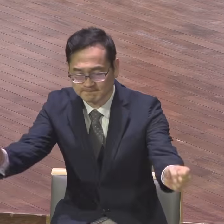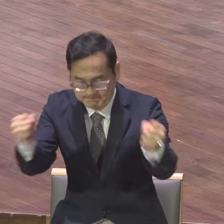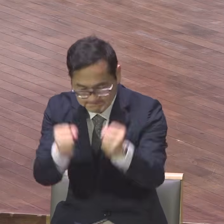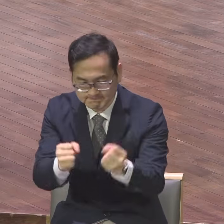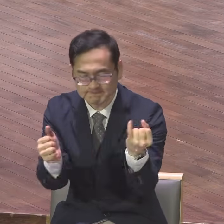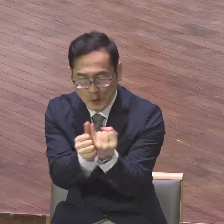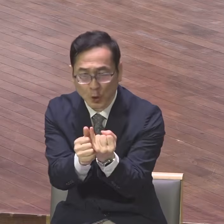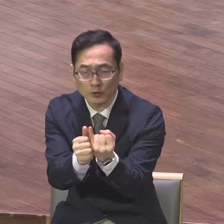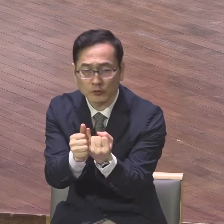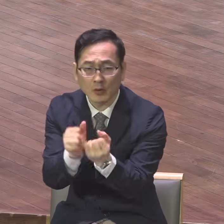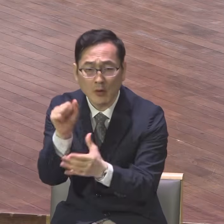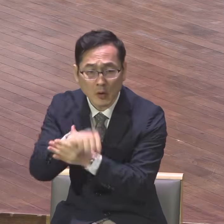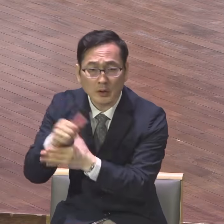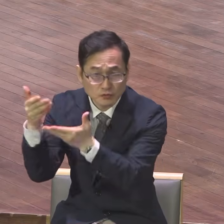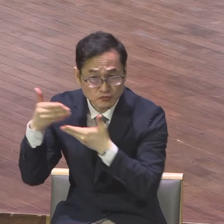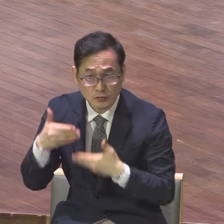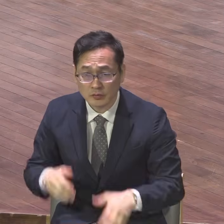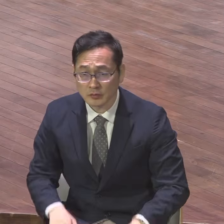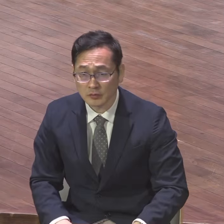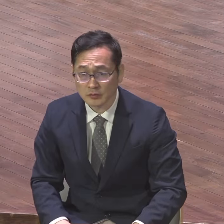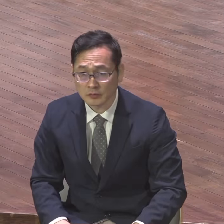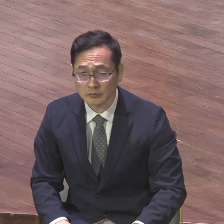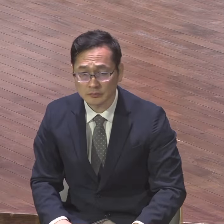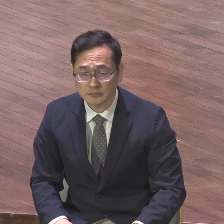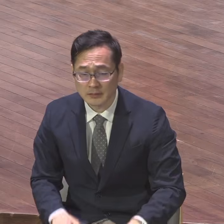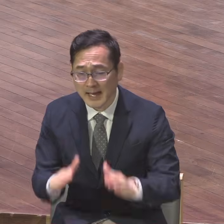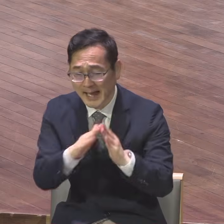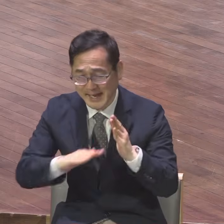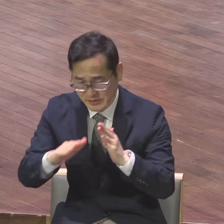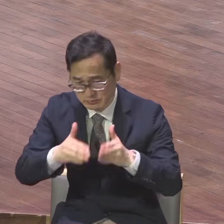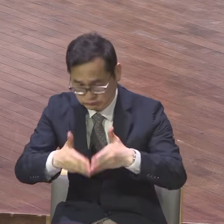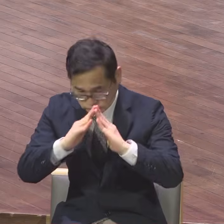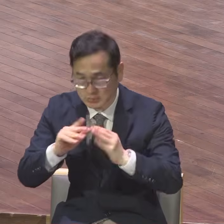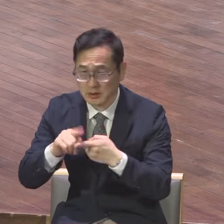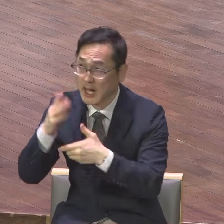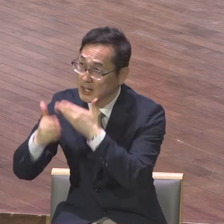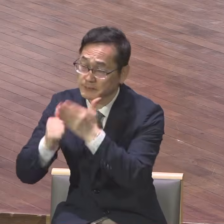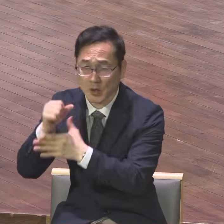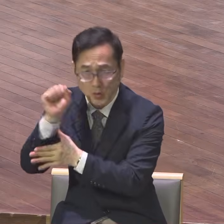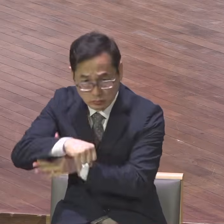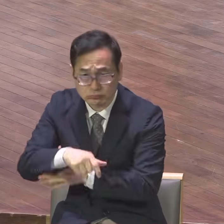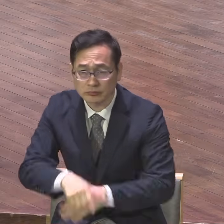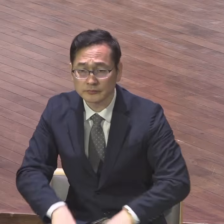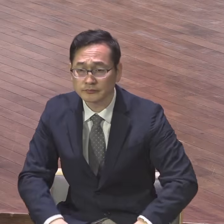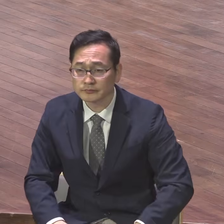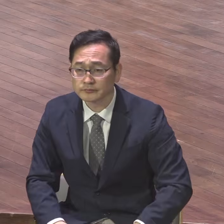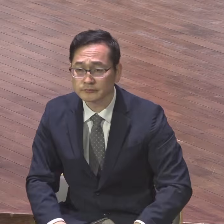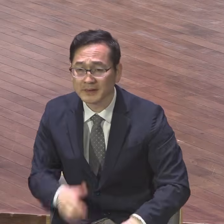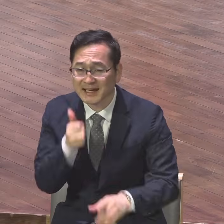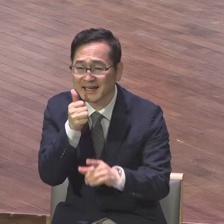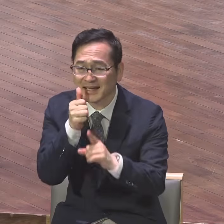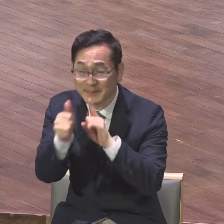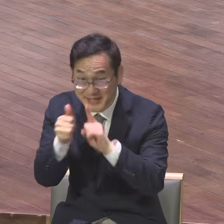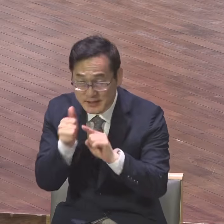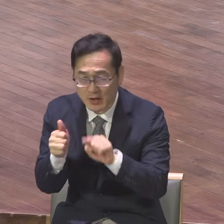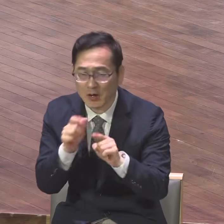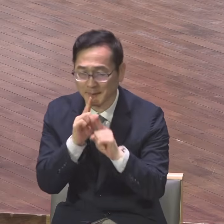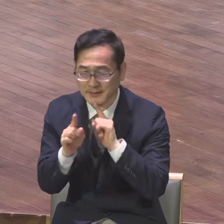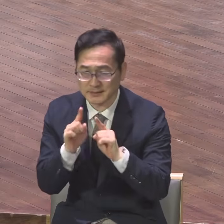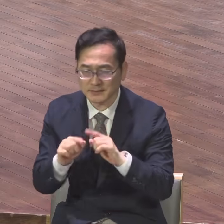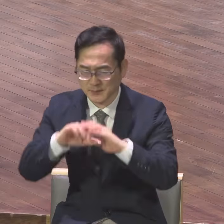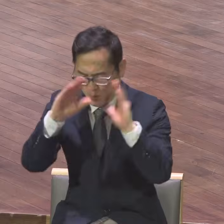만드신 제도예요. 하나님이 결혼하라고 가정을 만들었어요. 히브리 13장 4절에 보면 모든